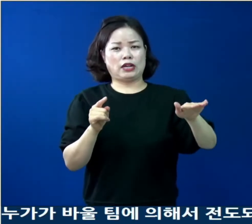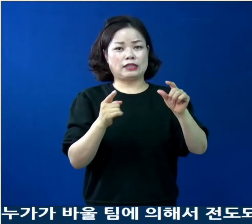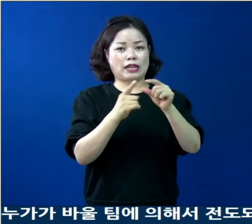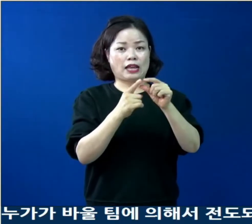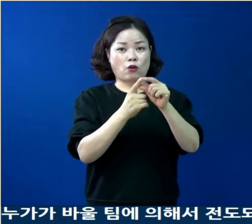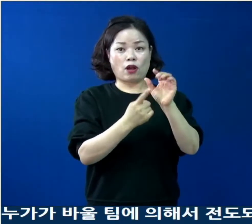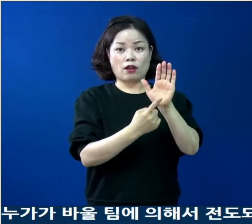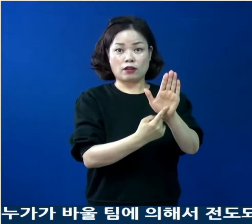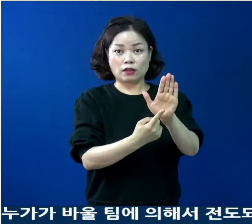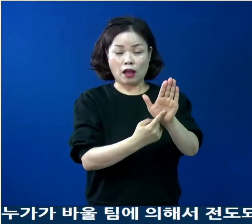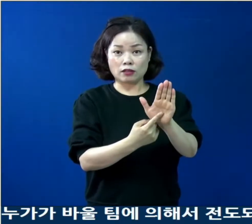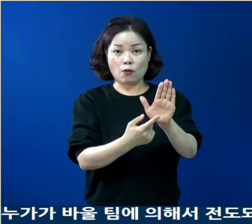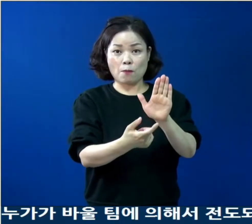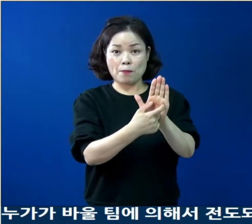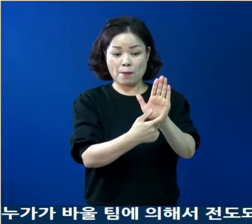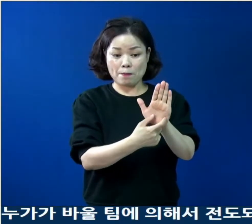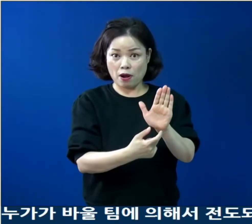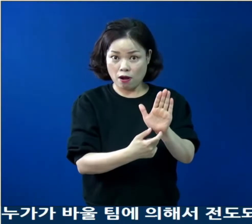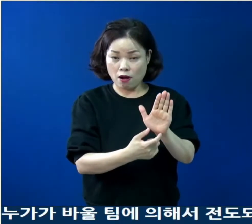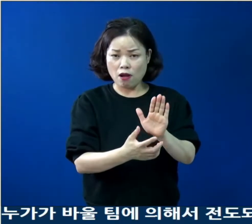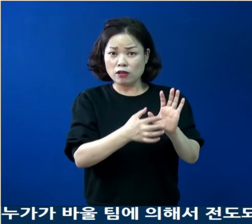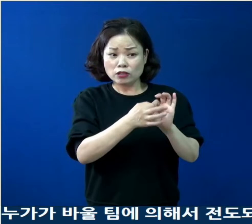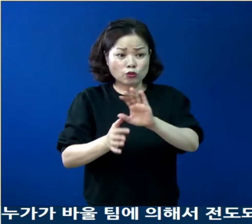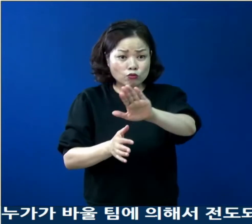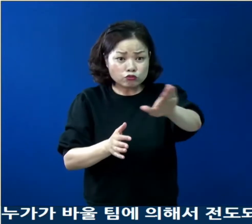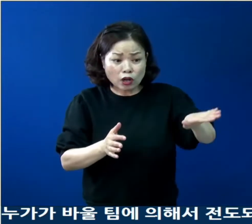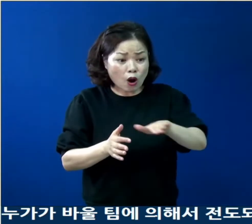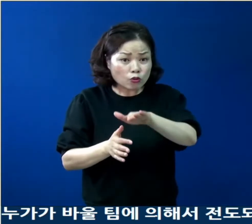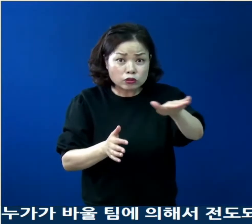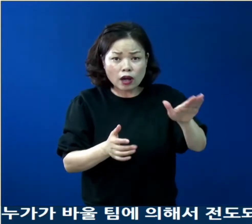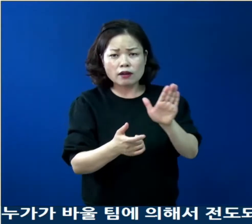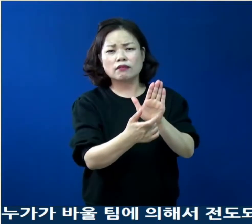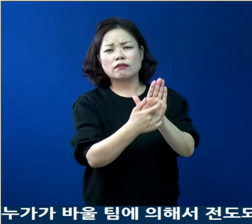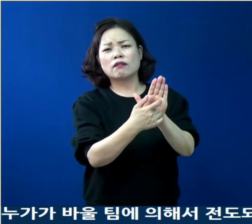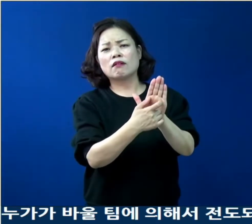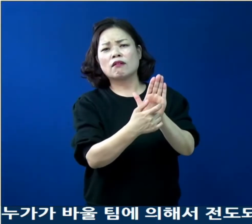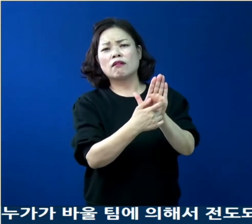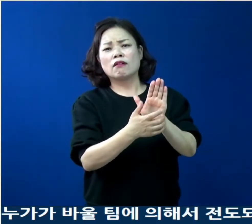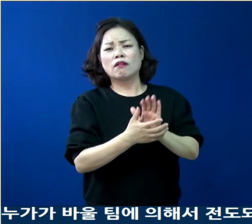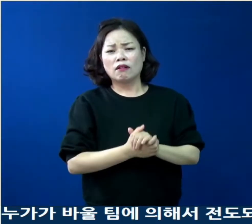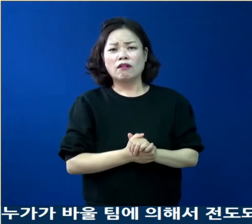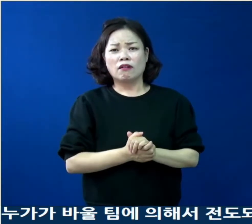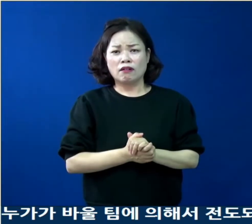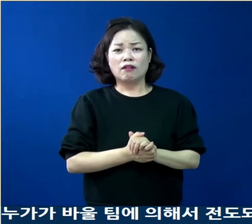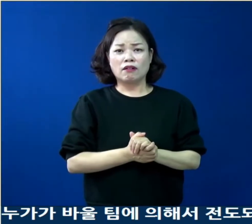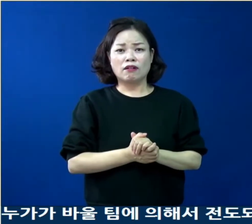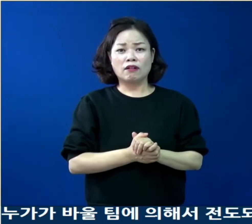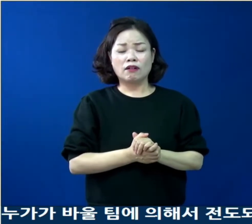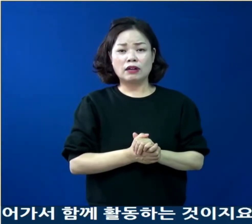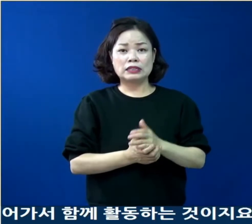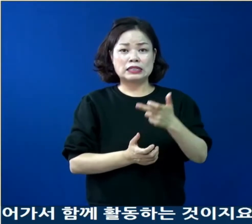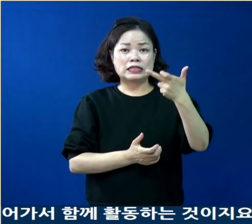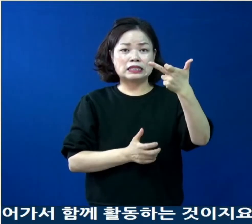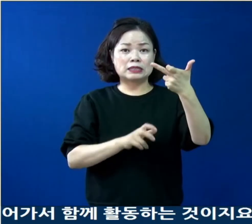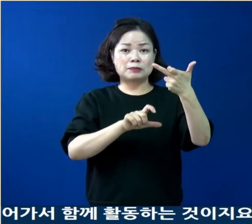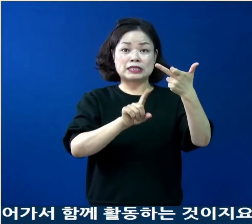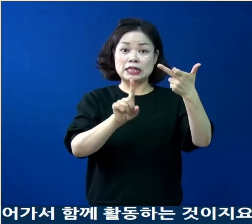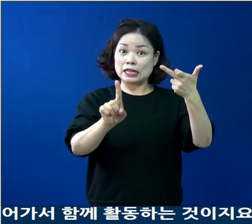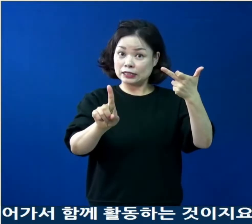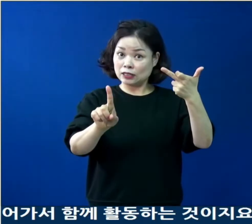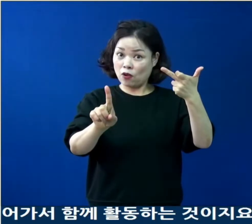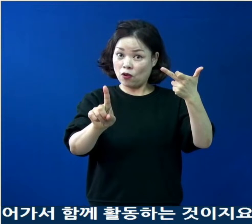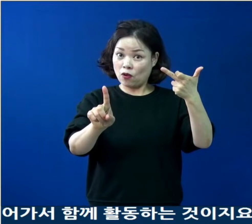겁니다. 루디아를 만나는 사건이고요. 계속 우리가 이렇게 나와요. 그런데 17장 1절